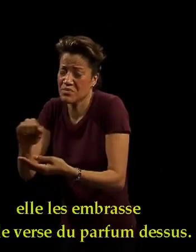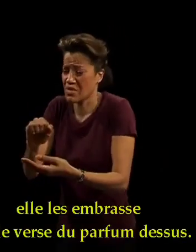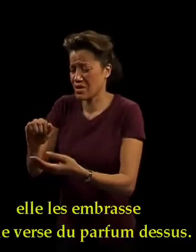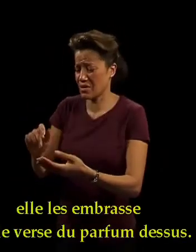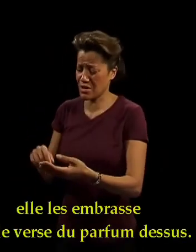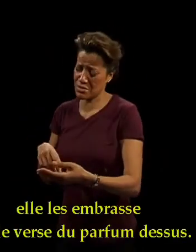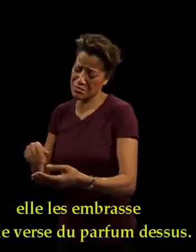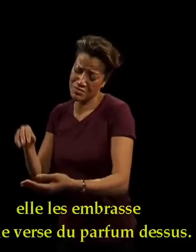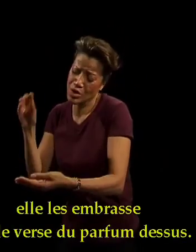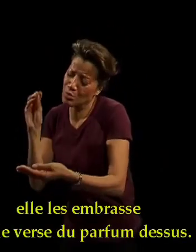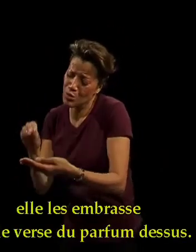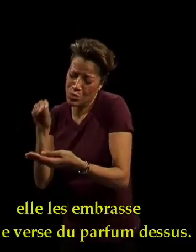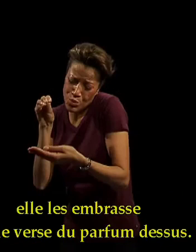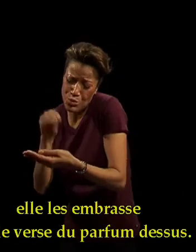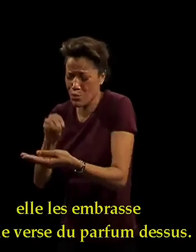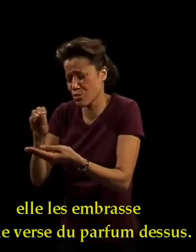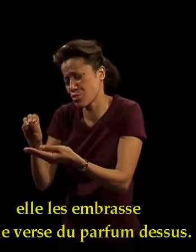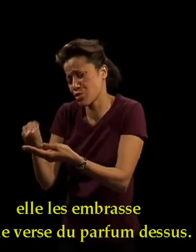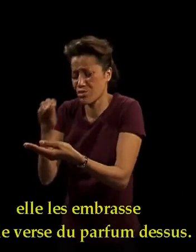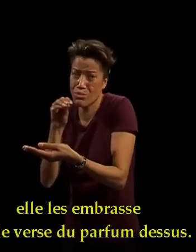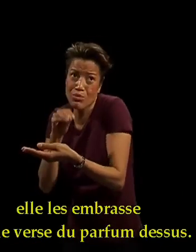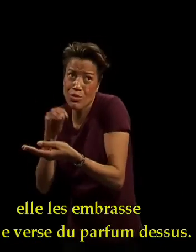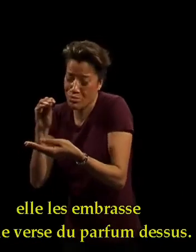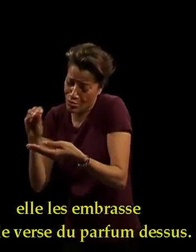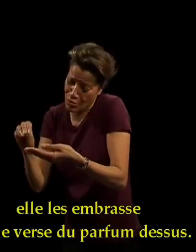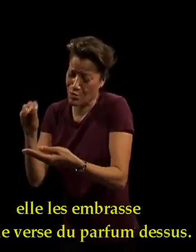Elle les embrasse et elle verse du parfum dessus.